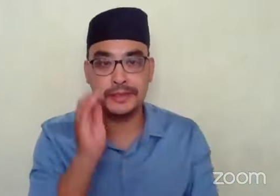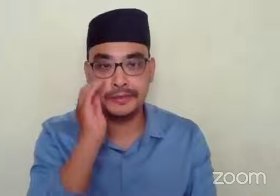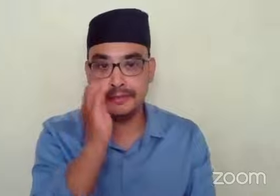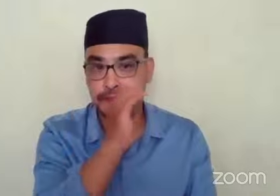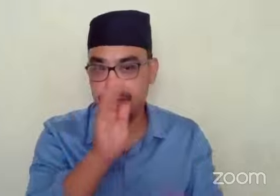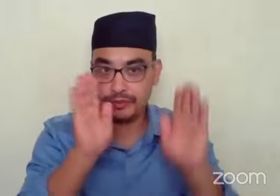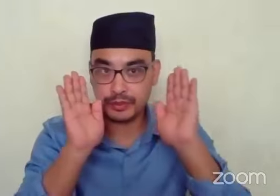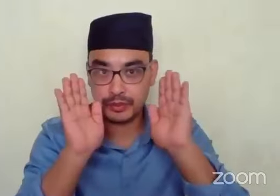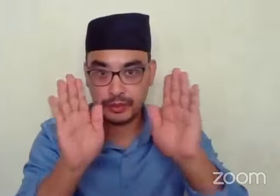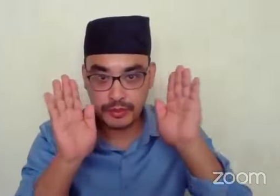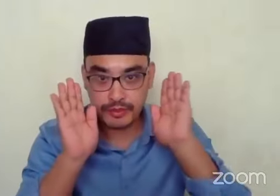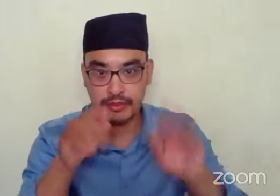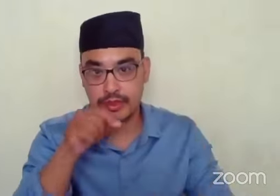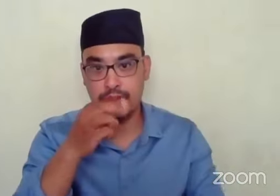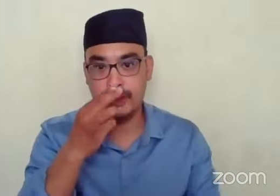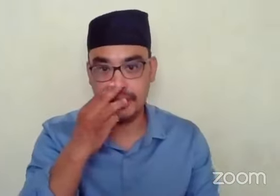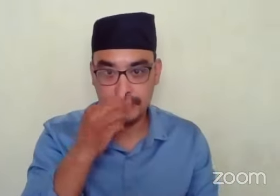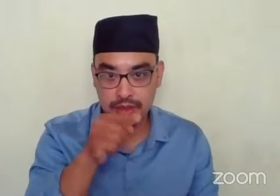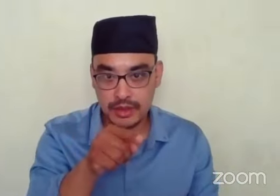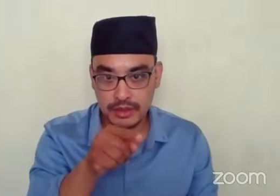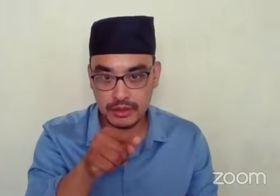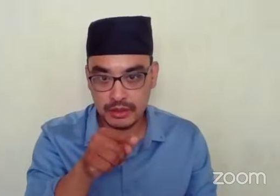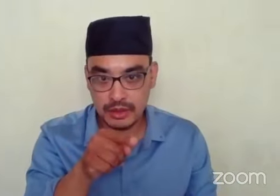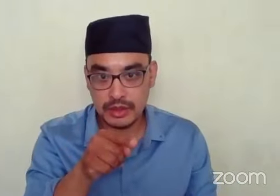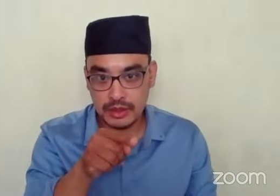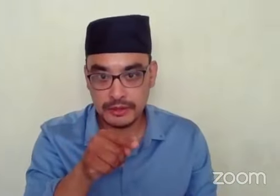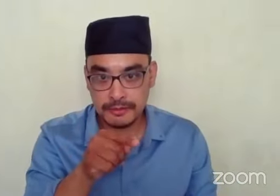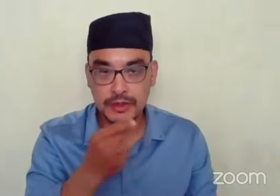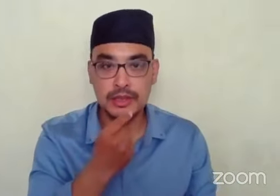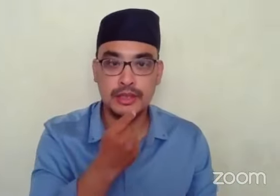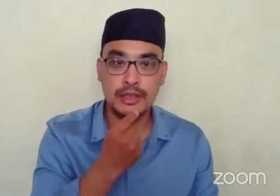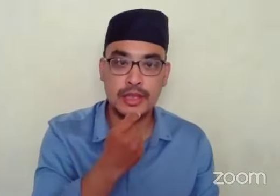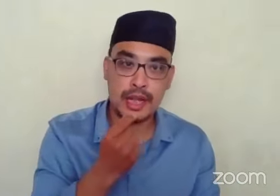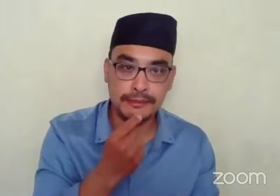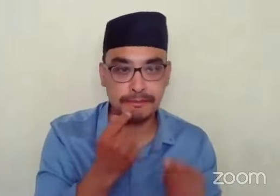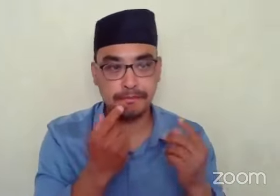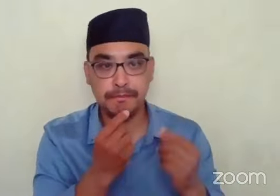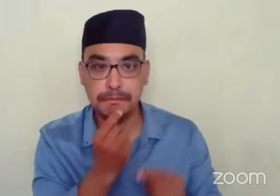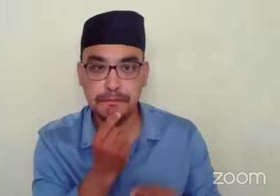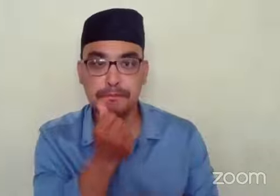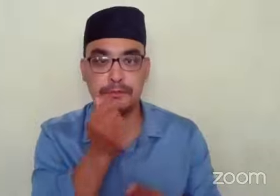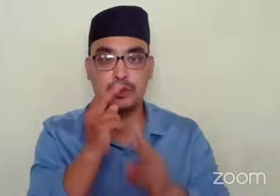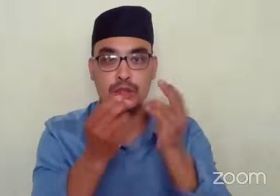यसमा जुन तपाईँले प्लेजर र इन्टरनेटको कुरा गर्दै हुन्थ्यो हामी त्यहाँबाट कन्टिन्यू गर्नेछौँ. थ्याङ्क यू.